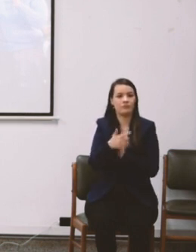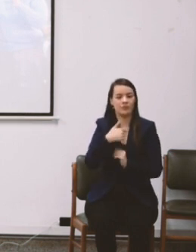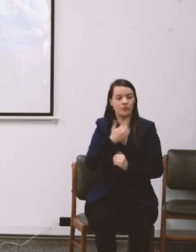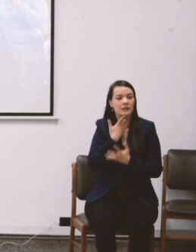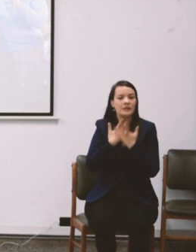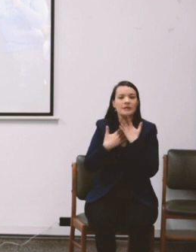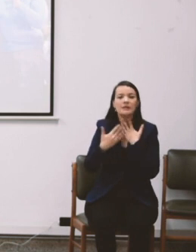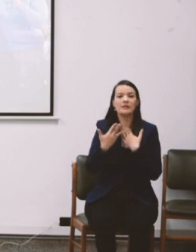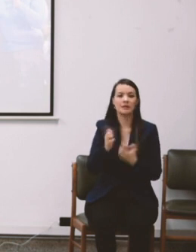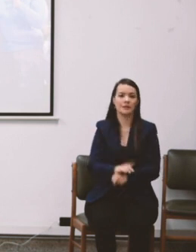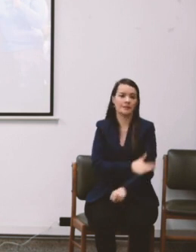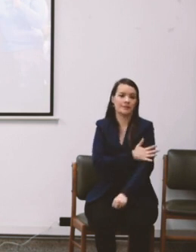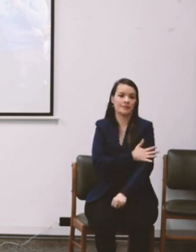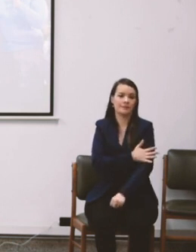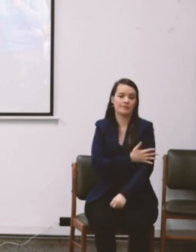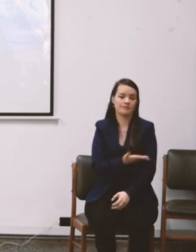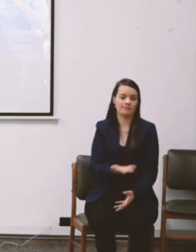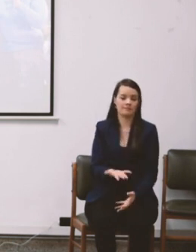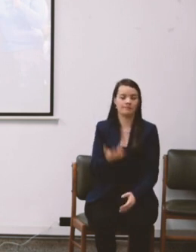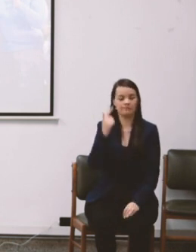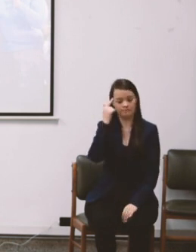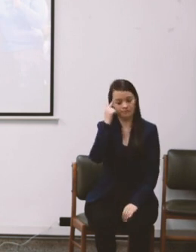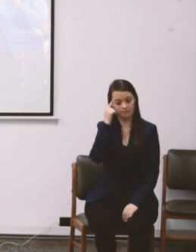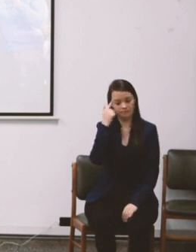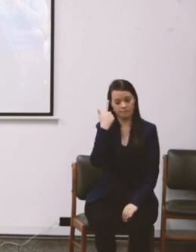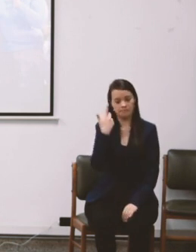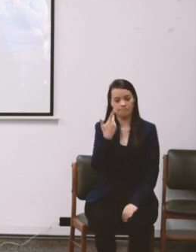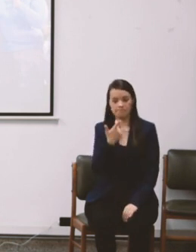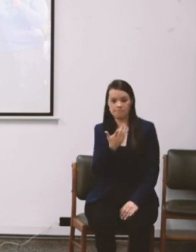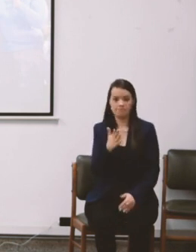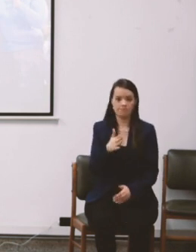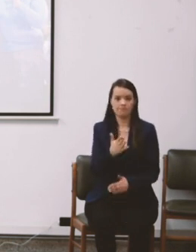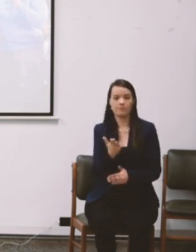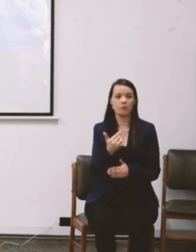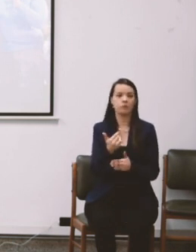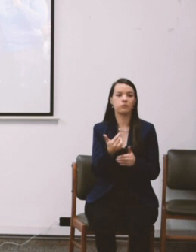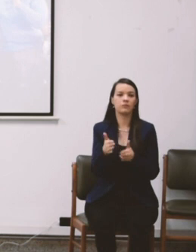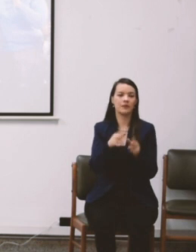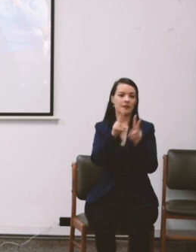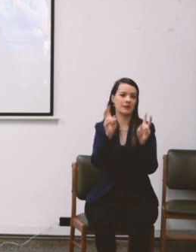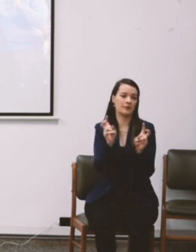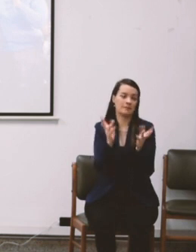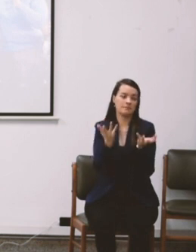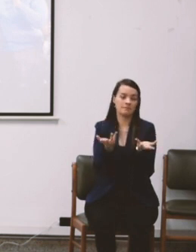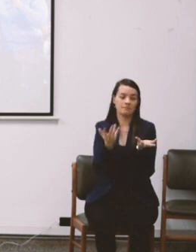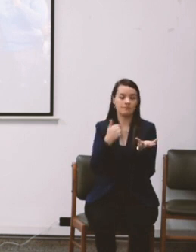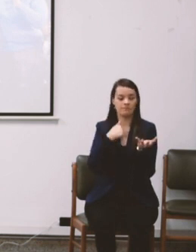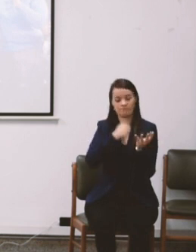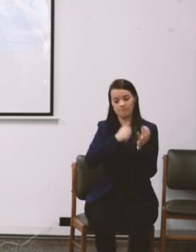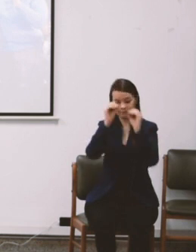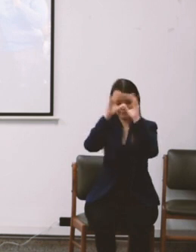deseo y placer, ¿no? Que también me parece que por ahí va un poco pues lo que uno está tratando de